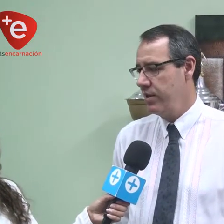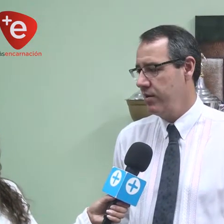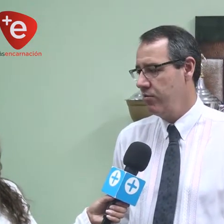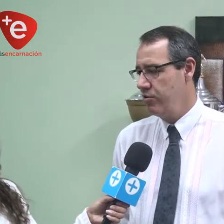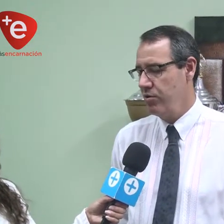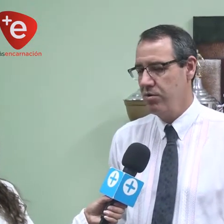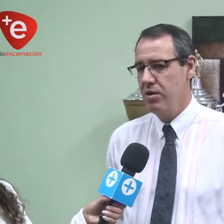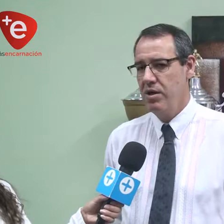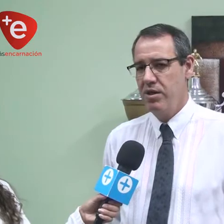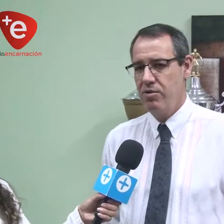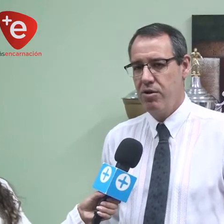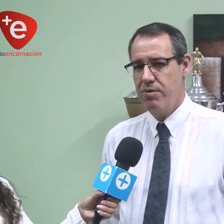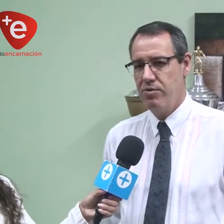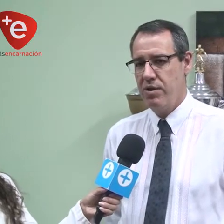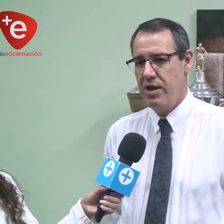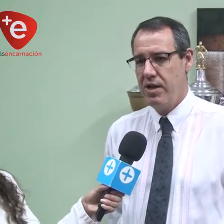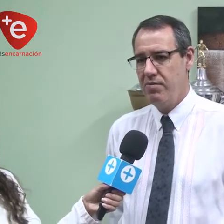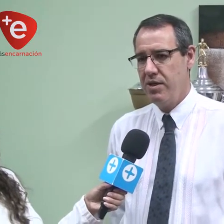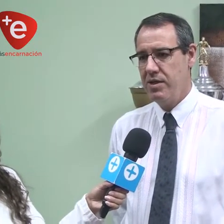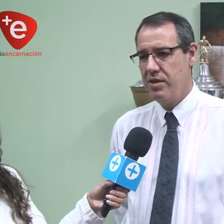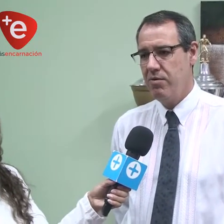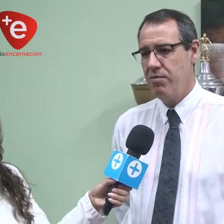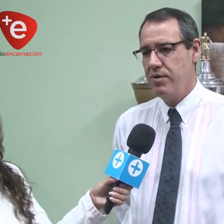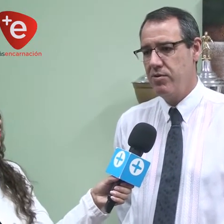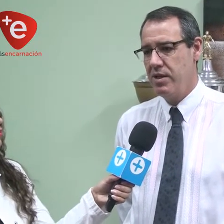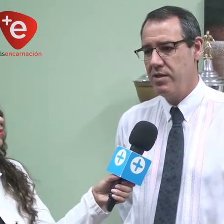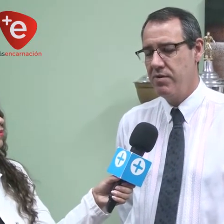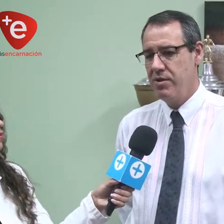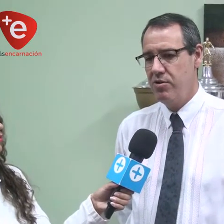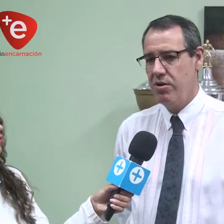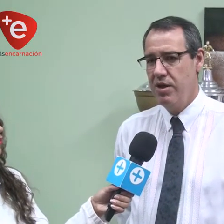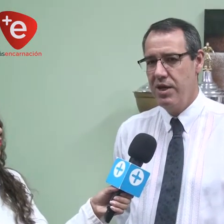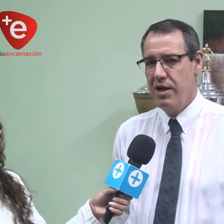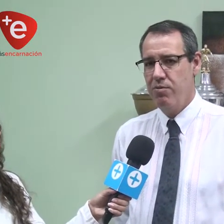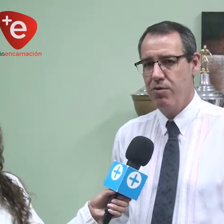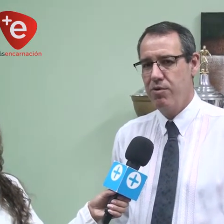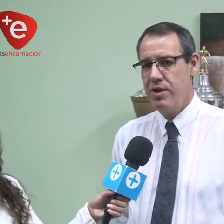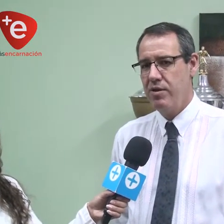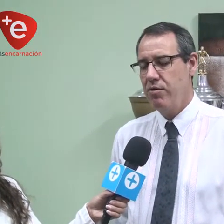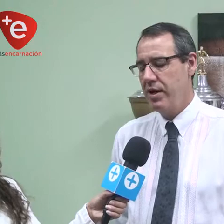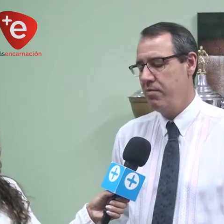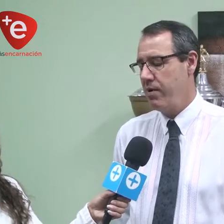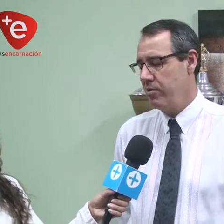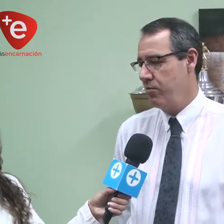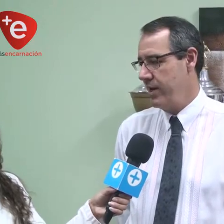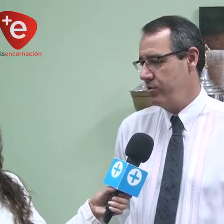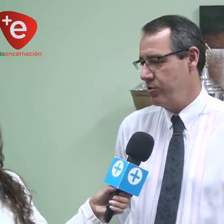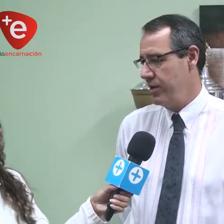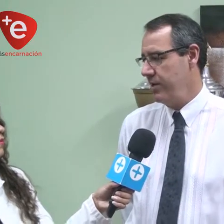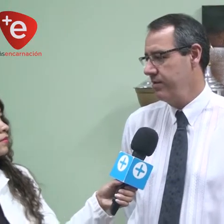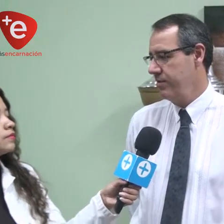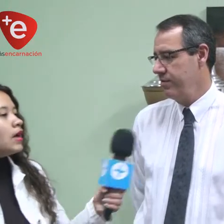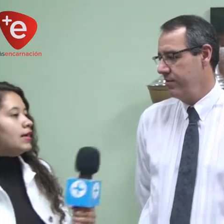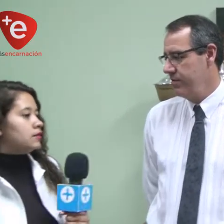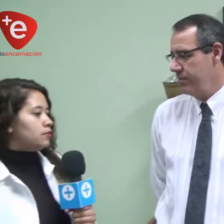Itapúa, de esta inclusión dentro del personal administrativo, personal de servicio, es algo muy importante con gran impacto para la